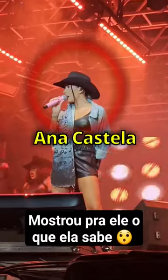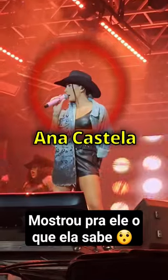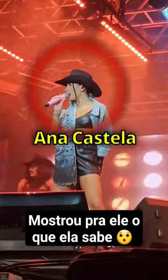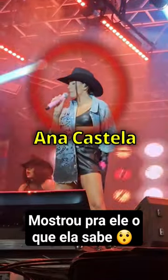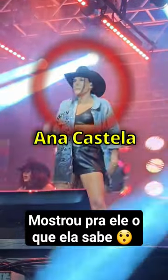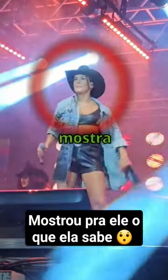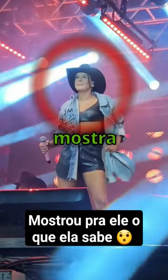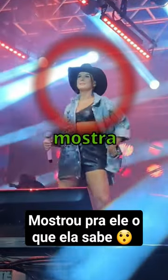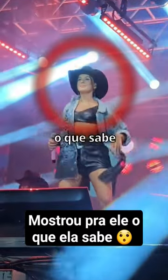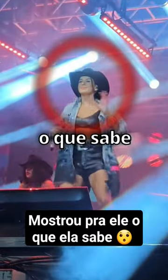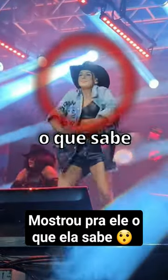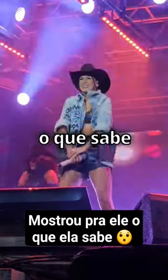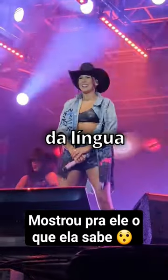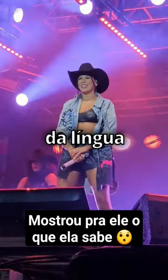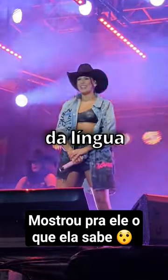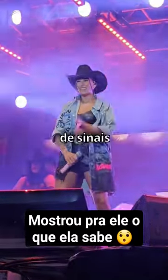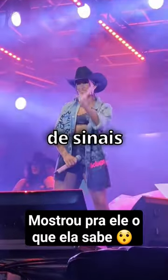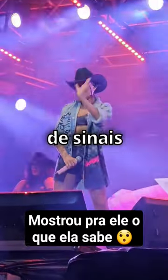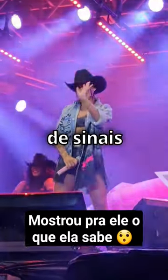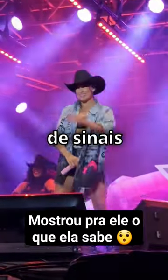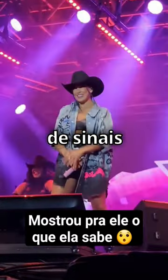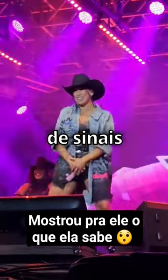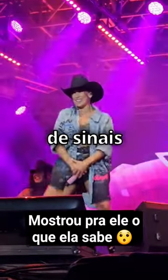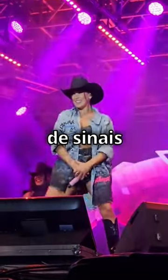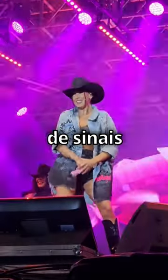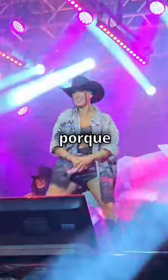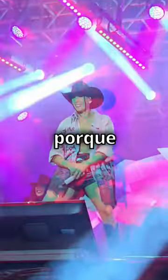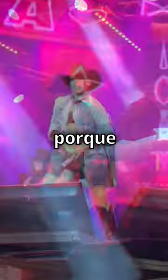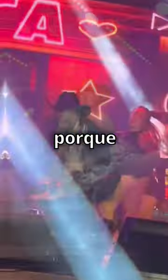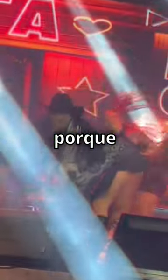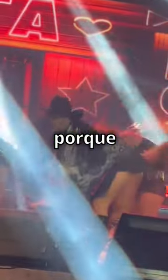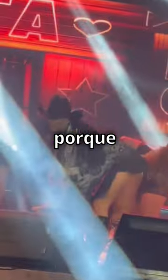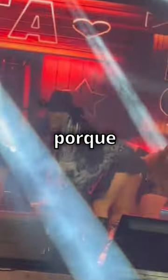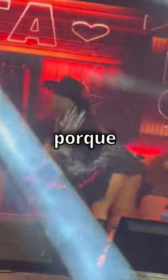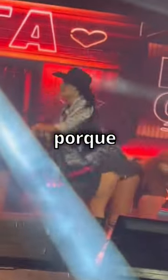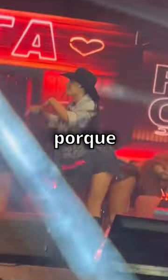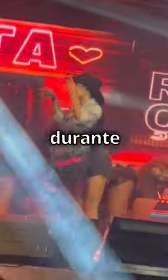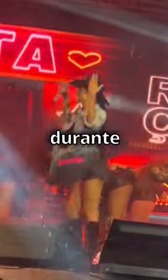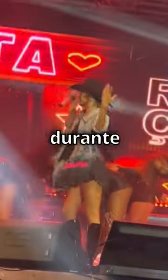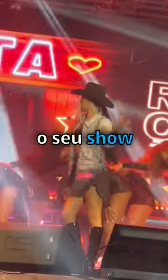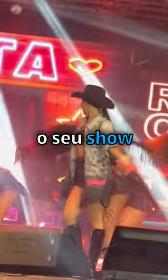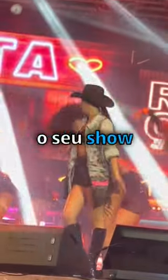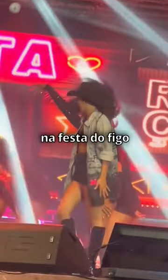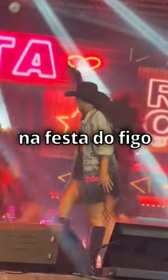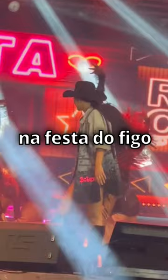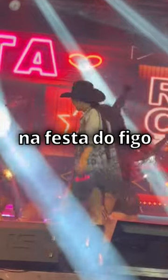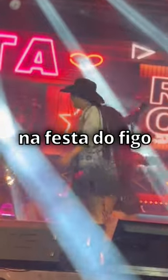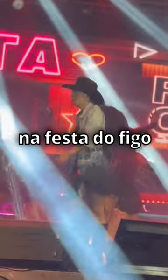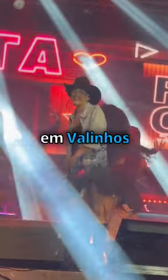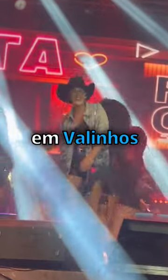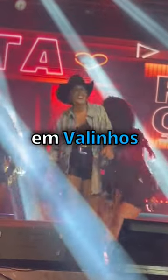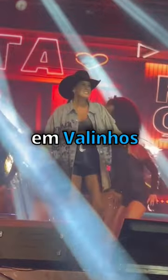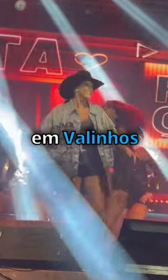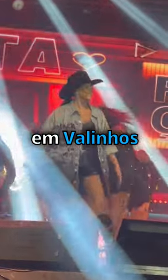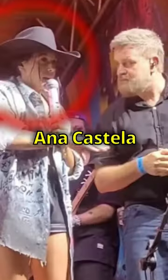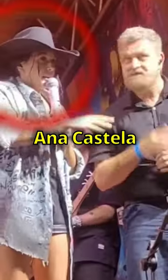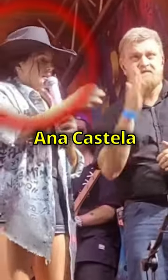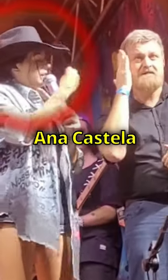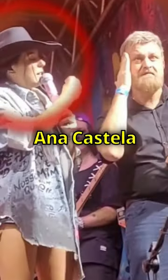Ana Castela mostra o que sabe da língua de sinais. Porque durante o seu show na Festa do Figa em Valinhos, Ana Castela